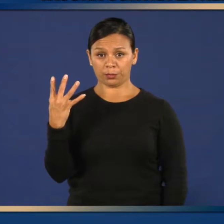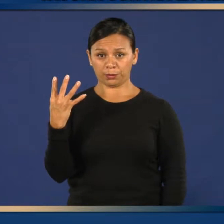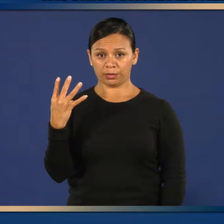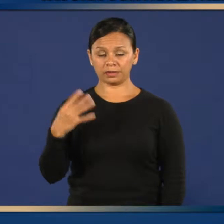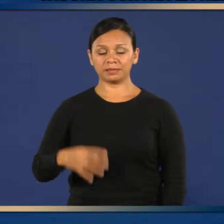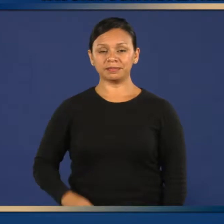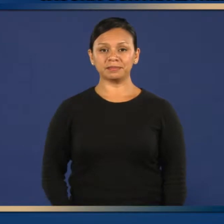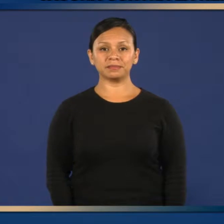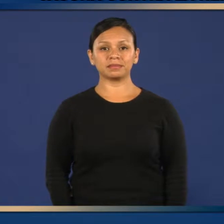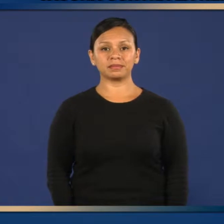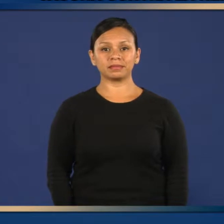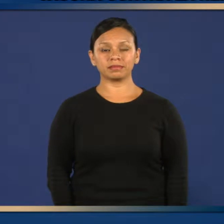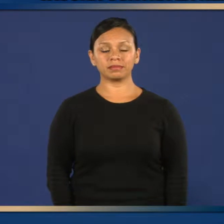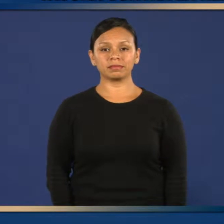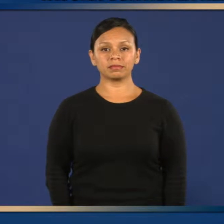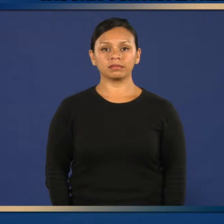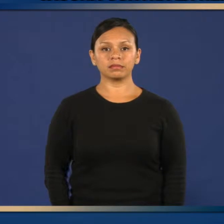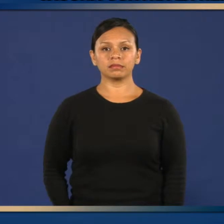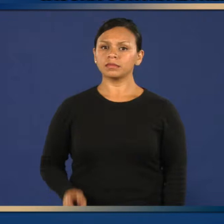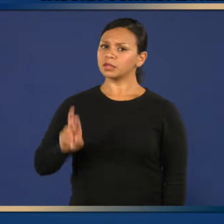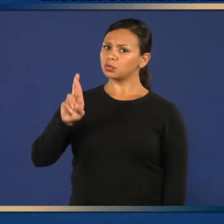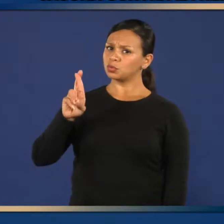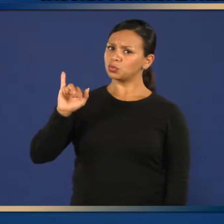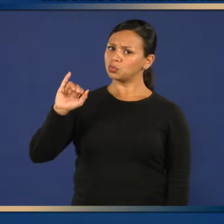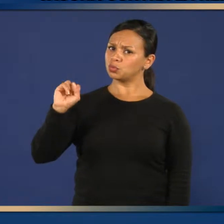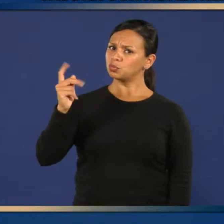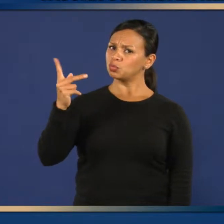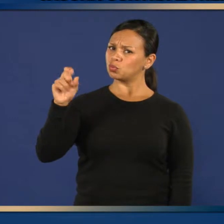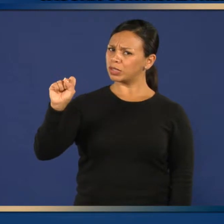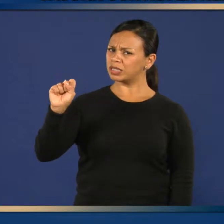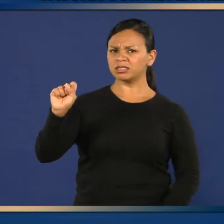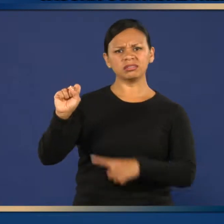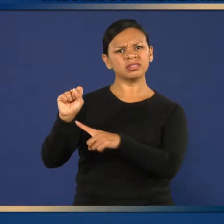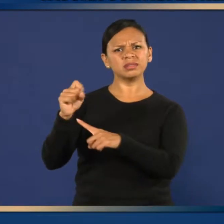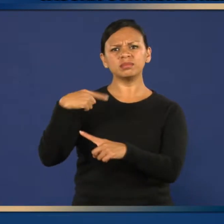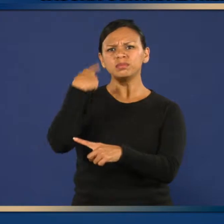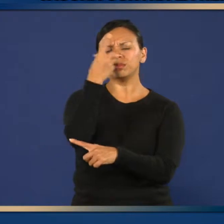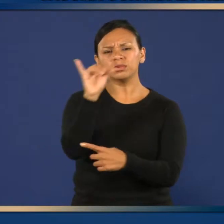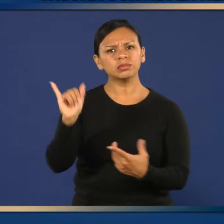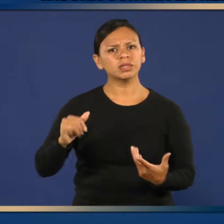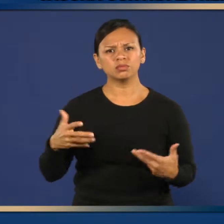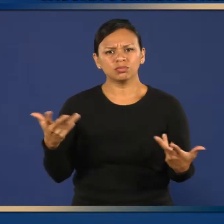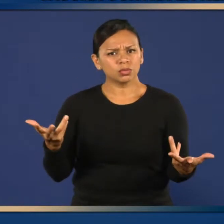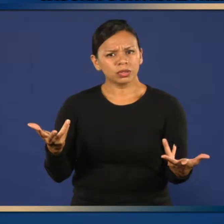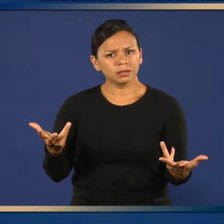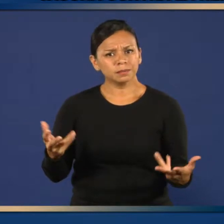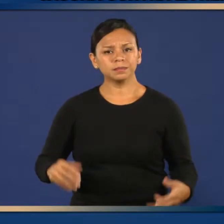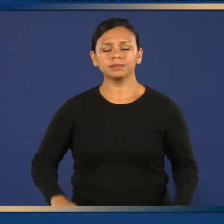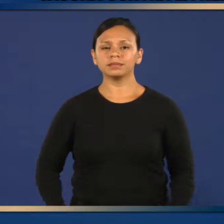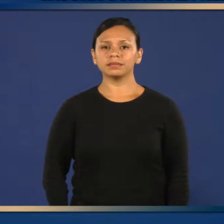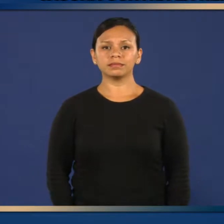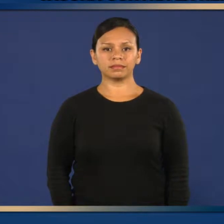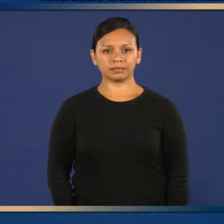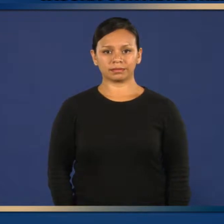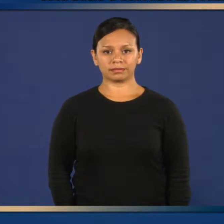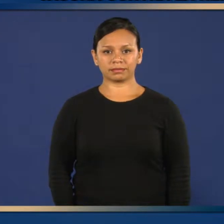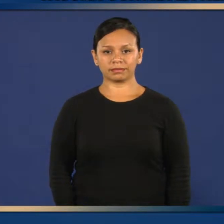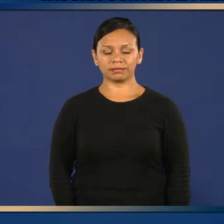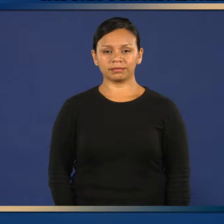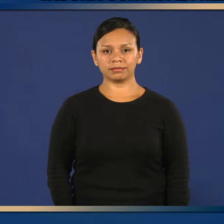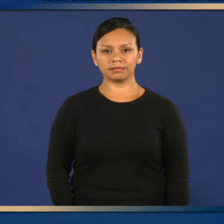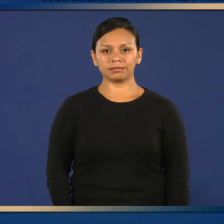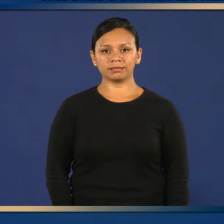4 cuáles son los riesgos de la vacuna contra la hepatitis